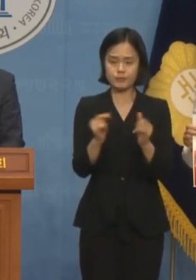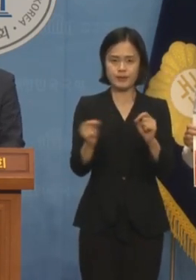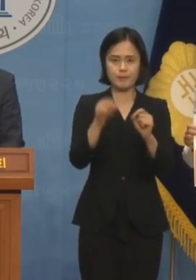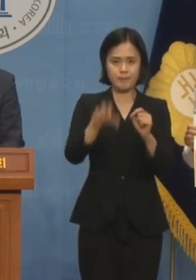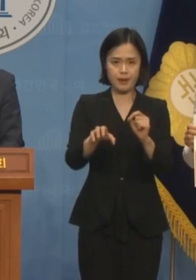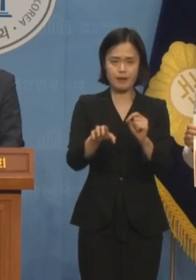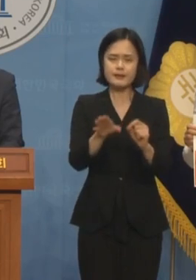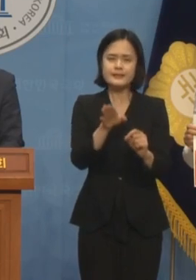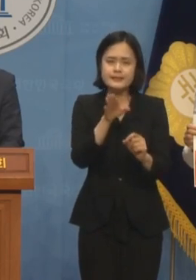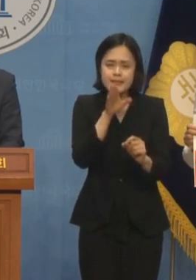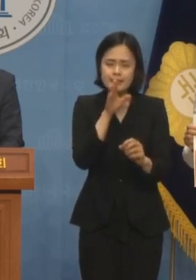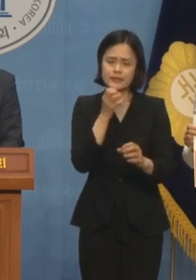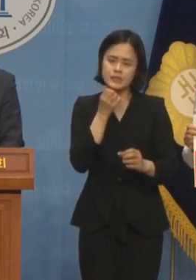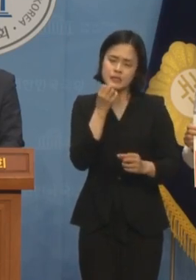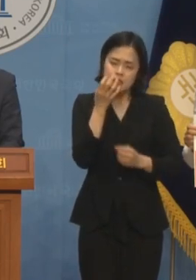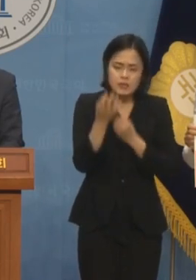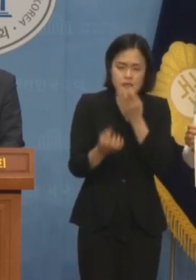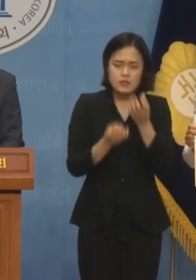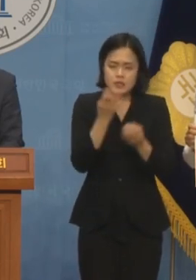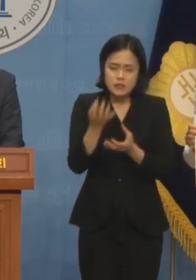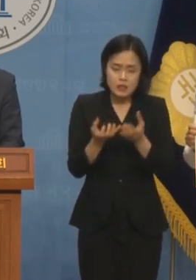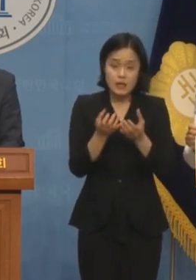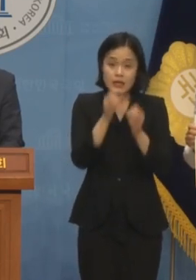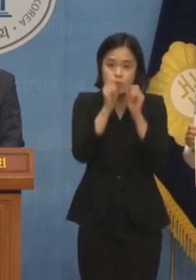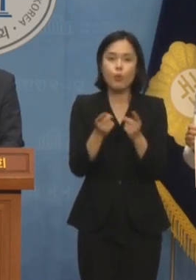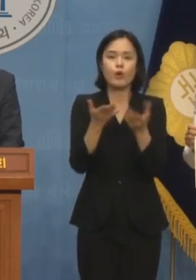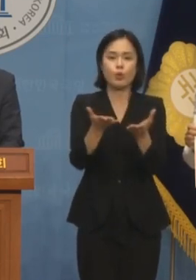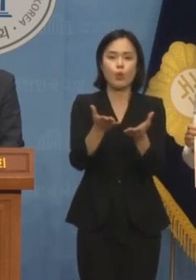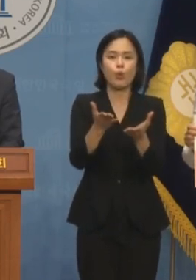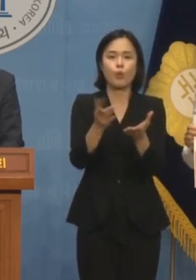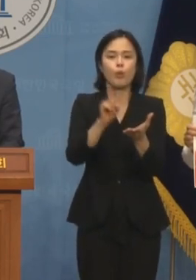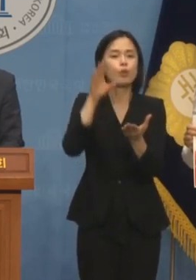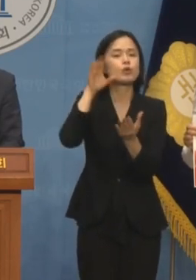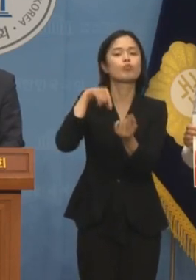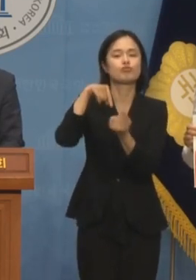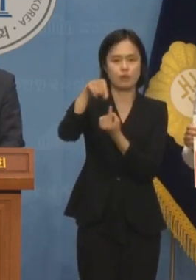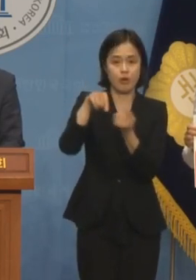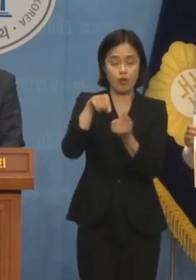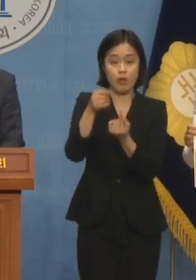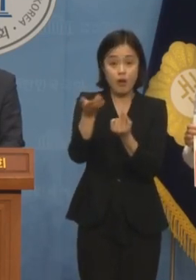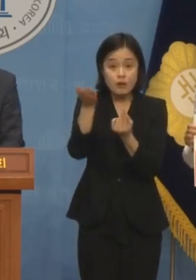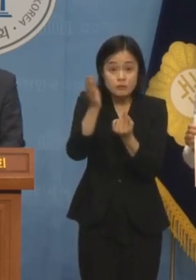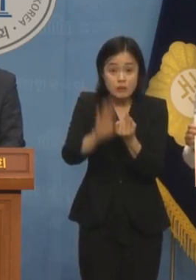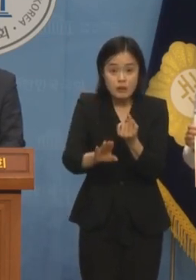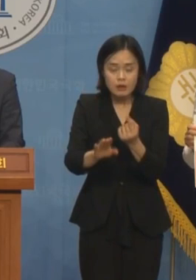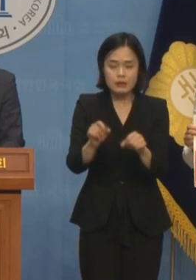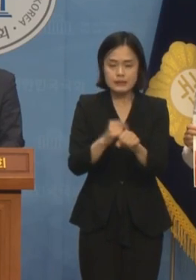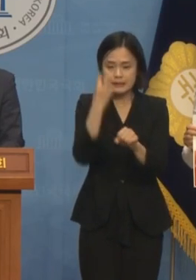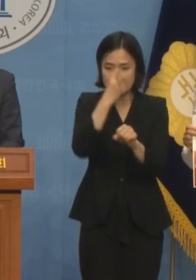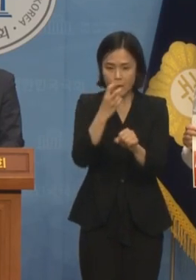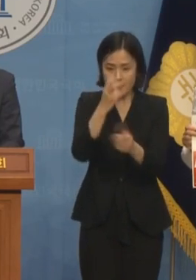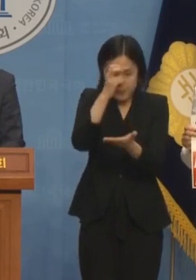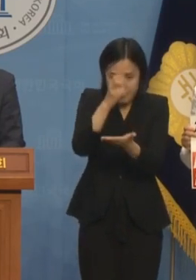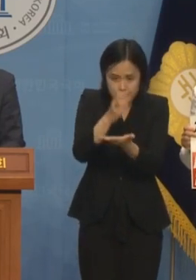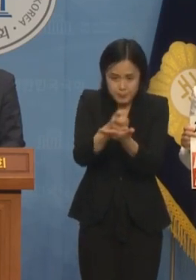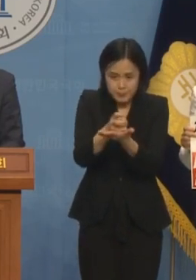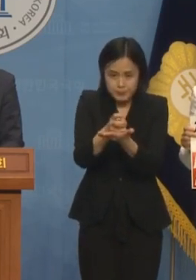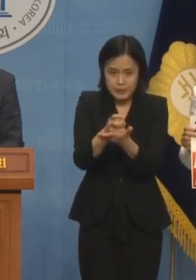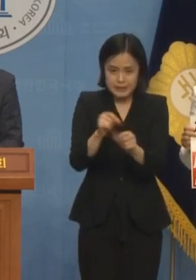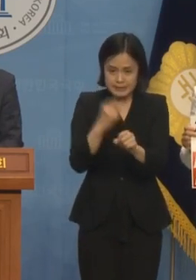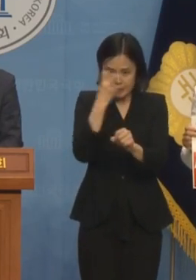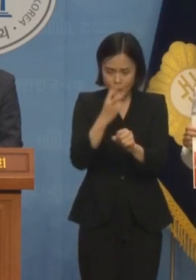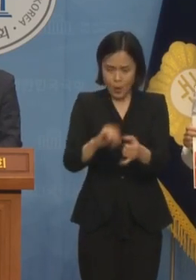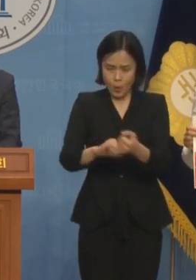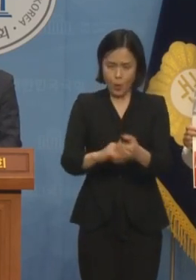국회가 기회를 제공했음에도 결국 특검 도입의 필요성만 더욱 강하게